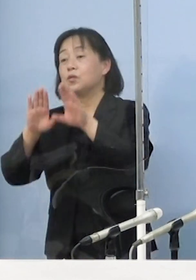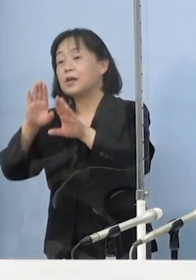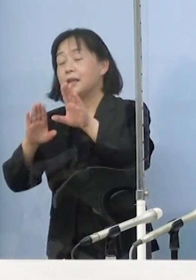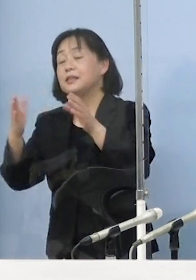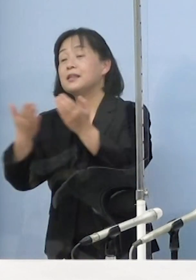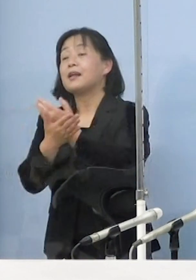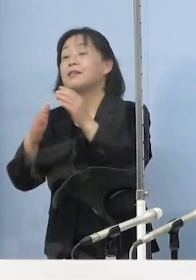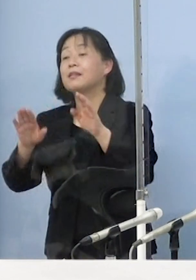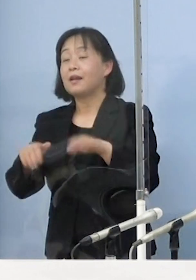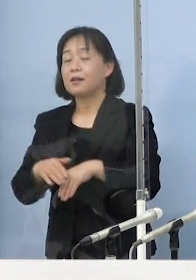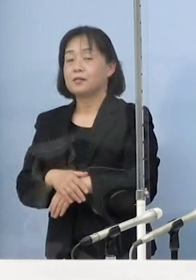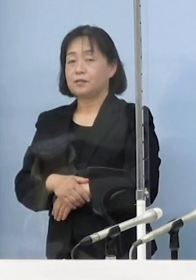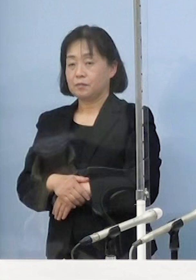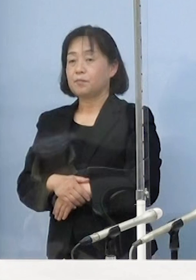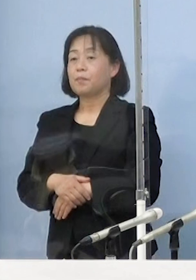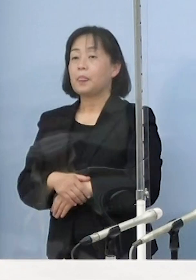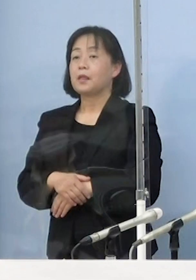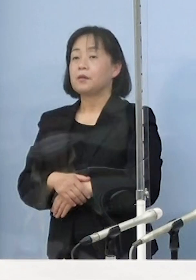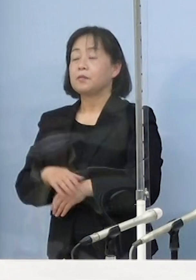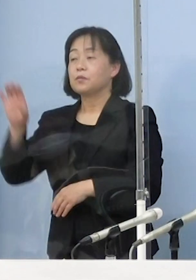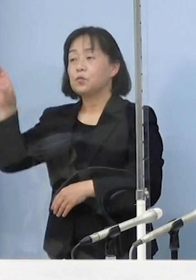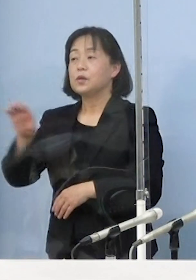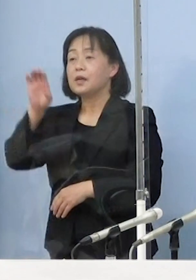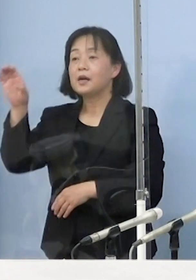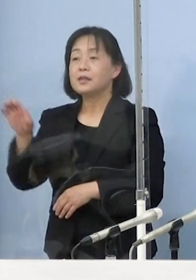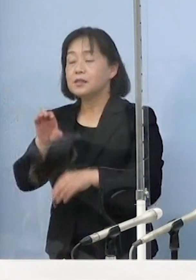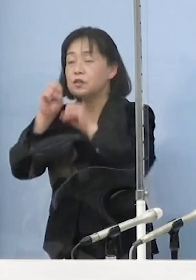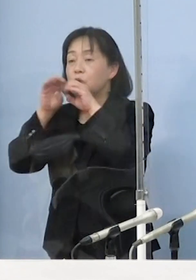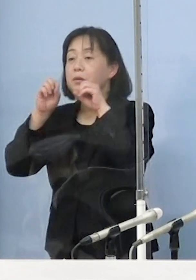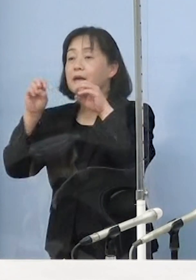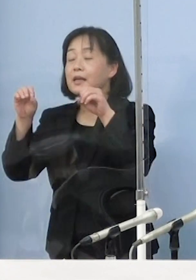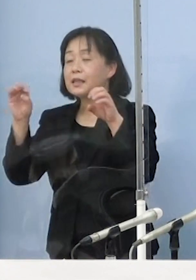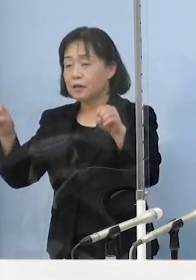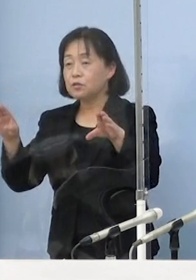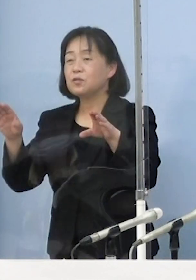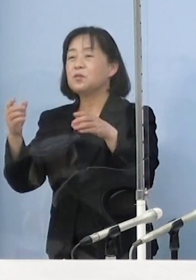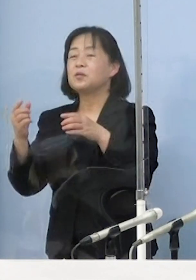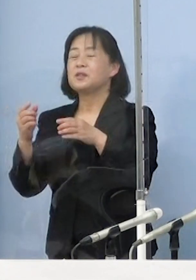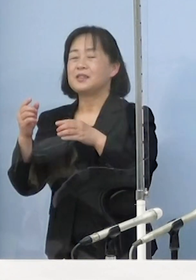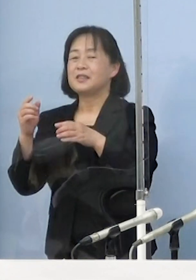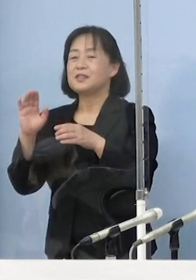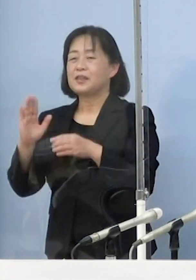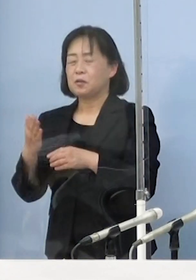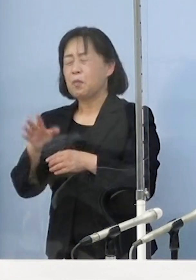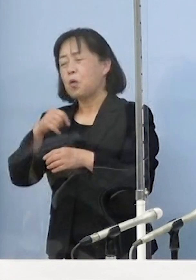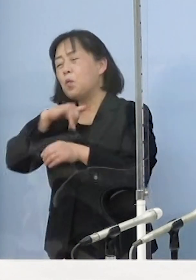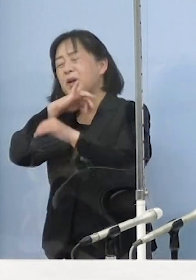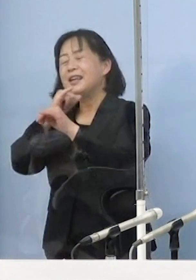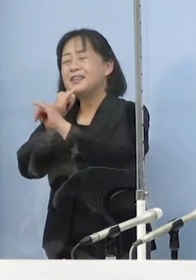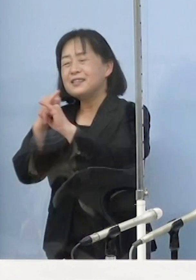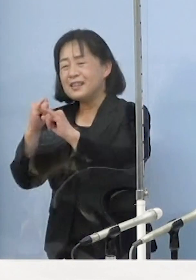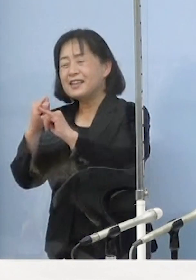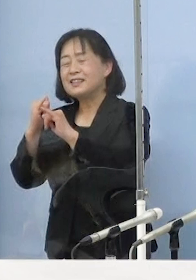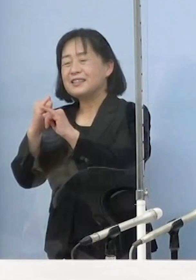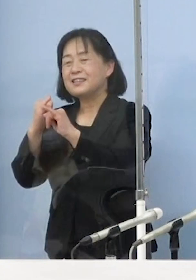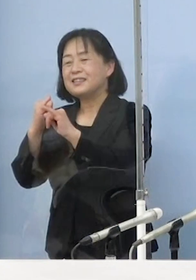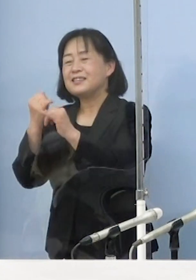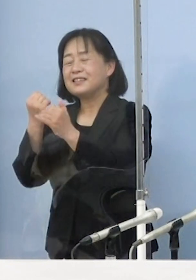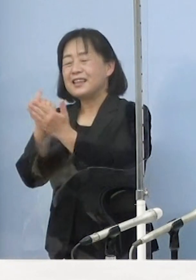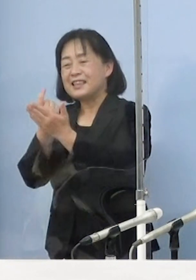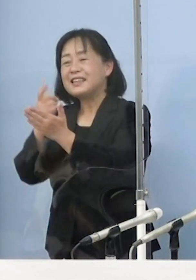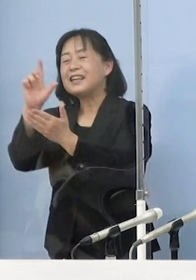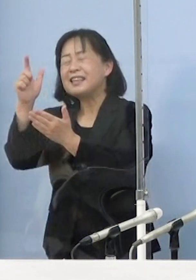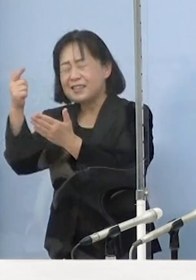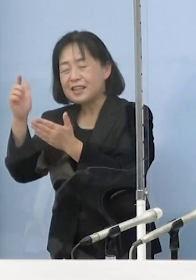ですので、何度も呼びかけているように、特に、まあ、別に高齢者だからというわけじゃないんですが、高齢者のおられる